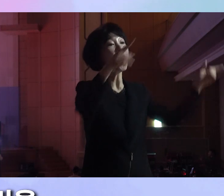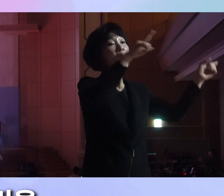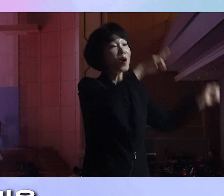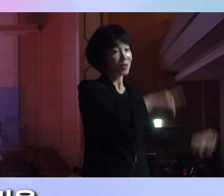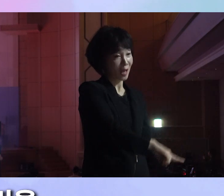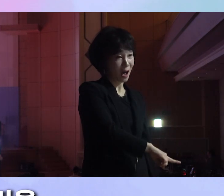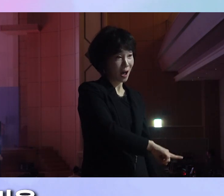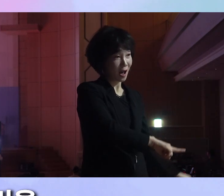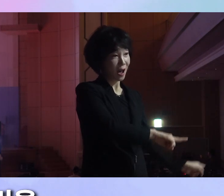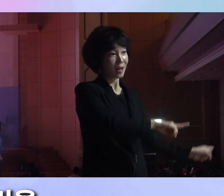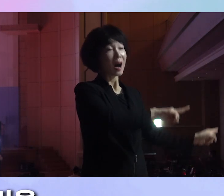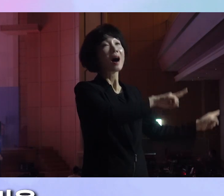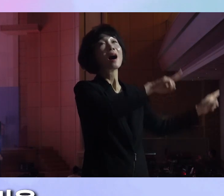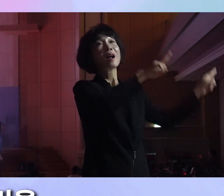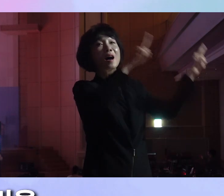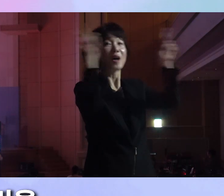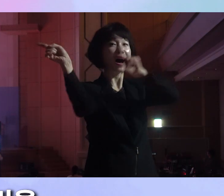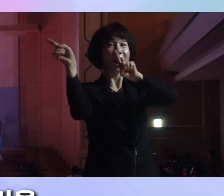열고